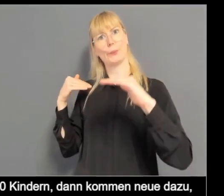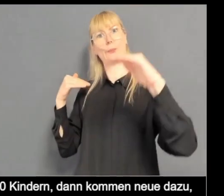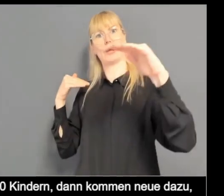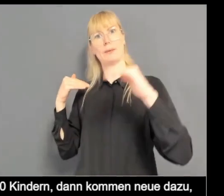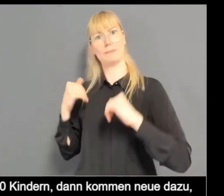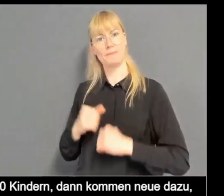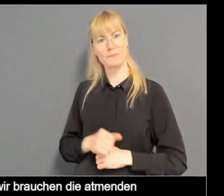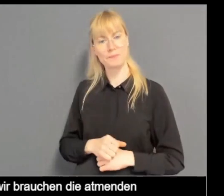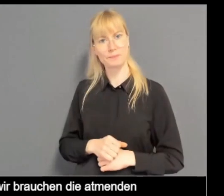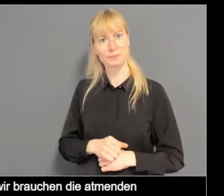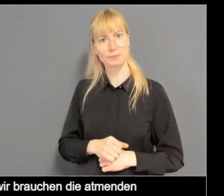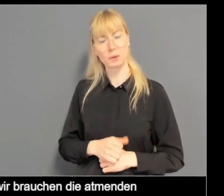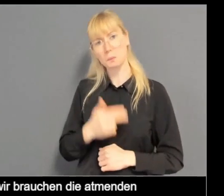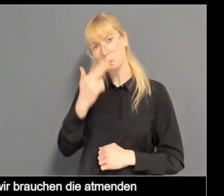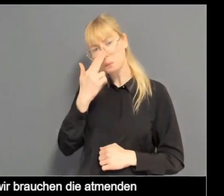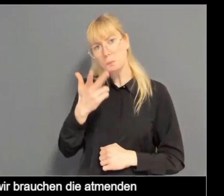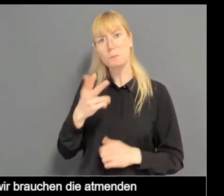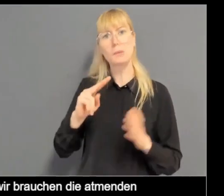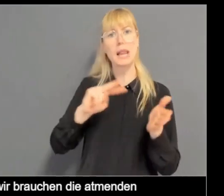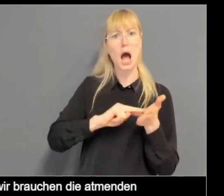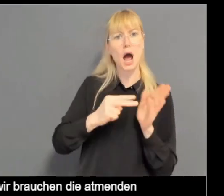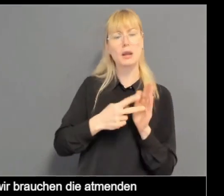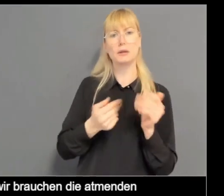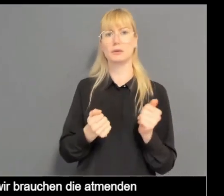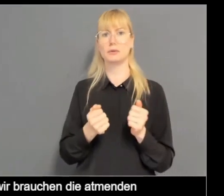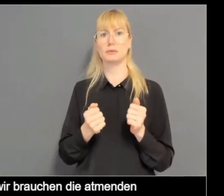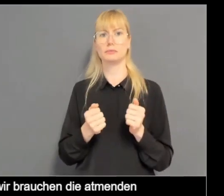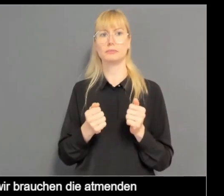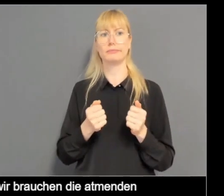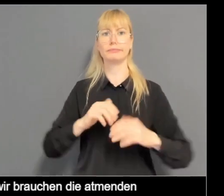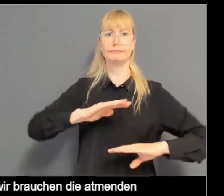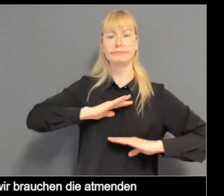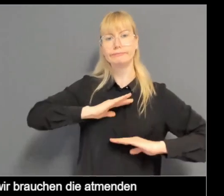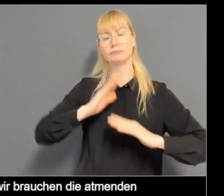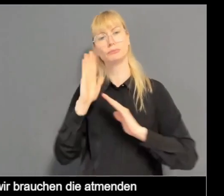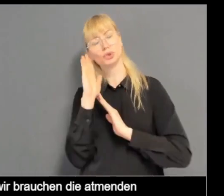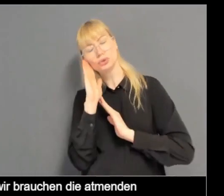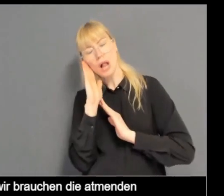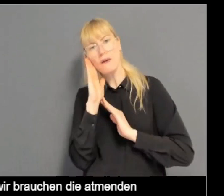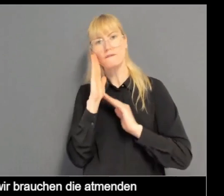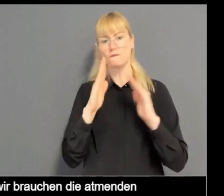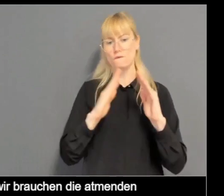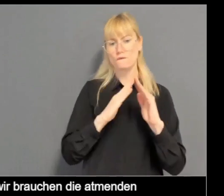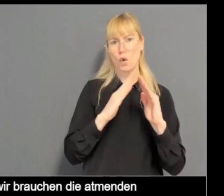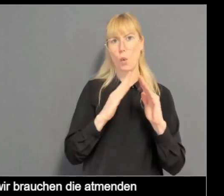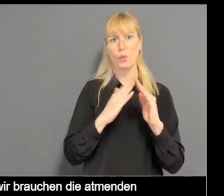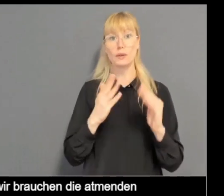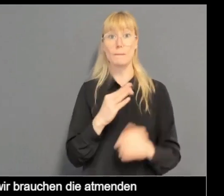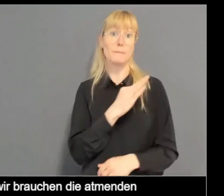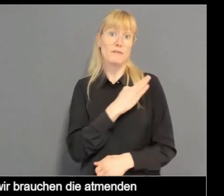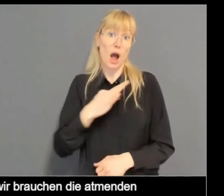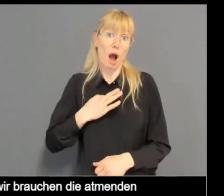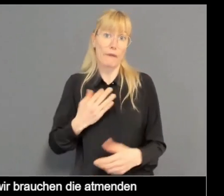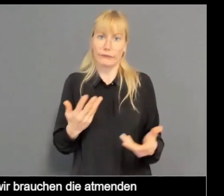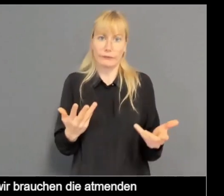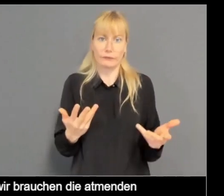rasant. Wie ist da die Planung? Wo findet die Unterbringung statt? Was gibt es für Konzepte, falls es noch mehr werden? Ist vielleicht